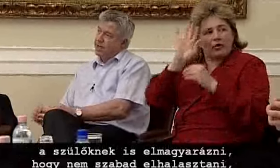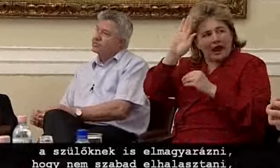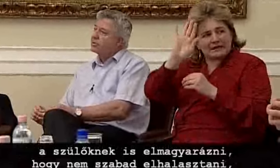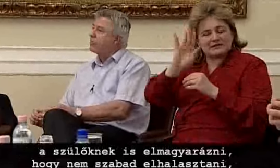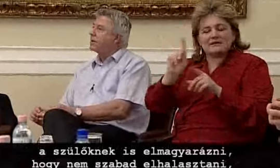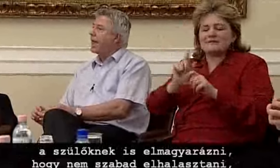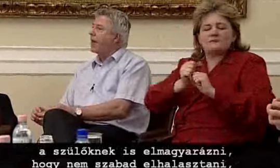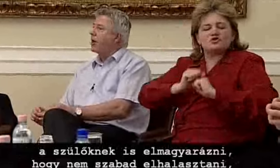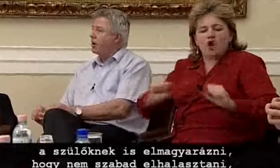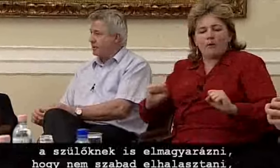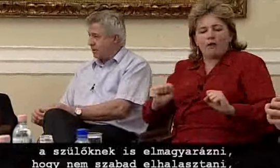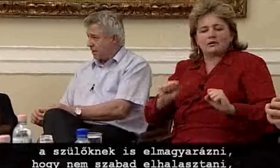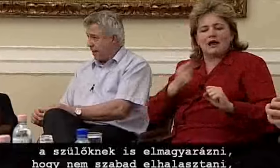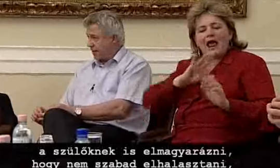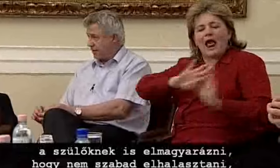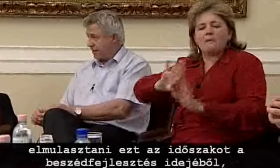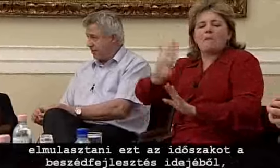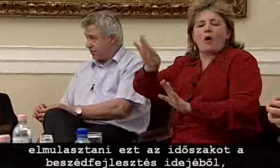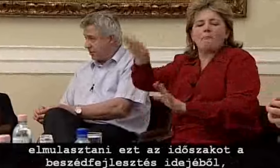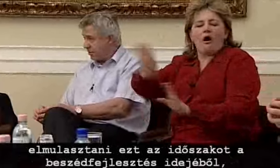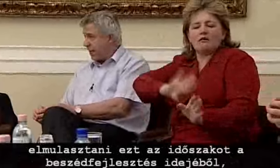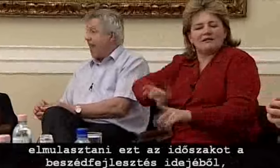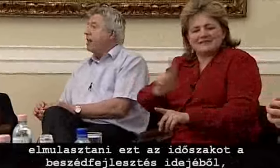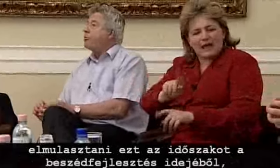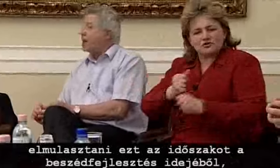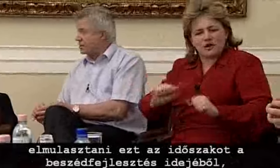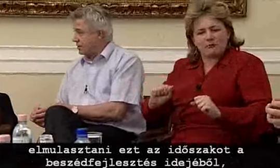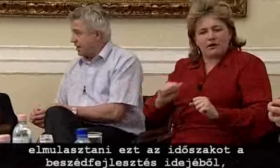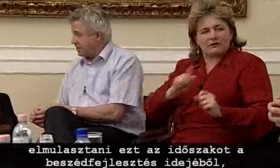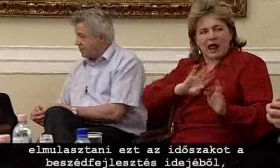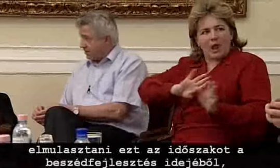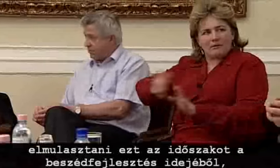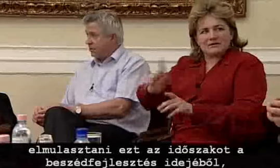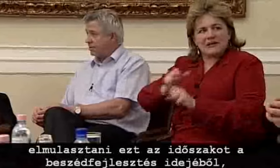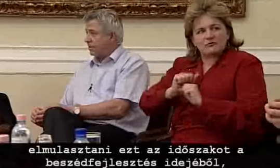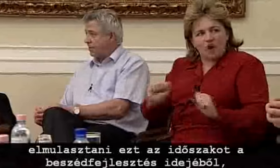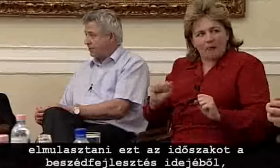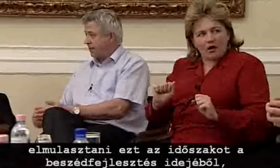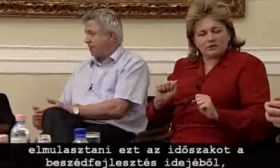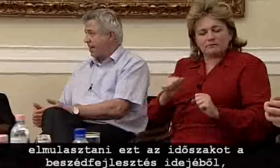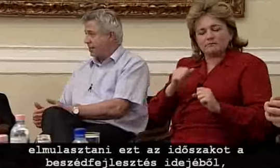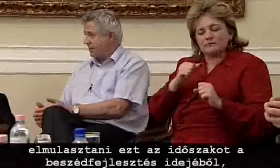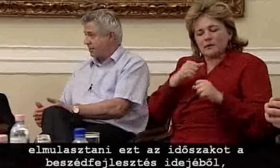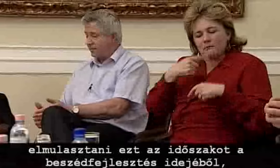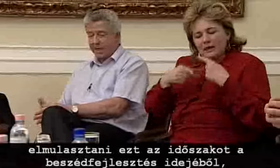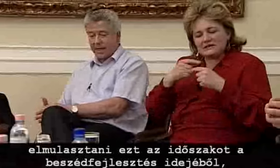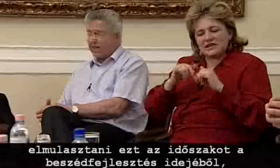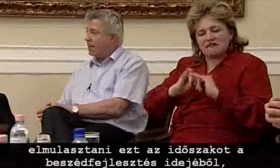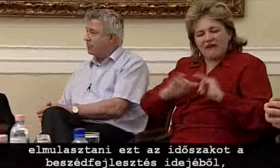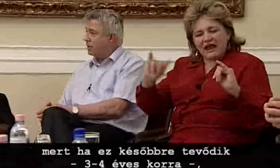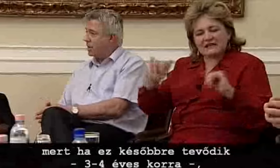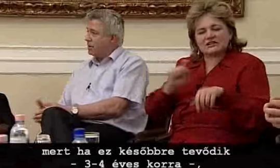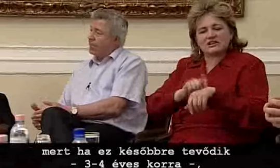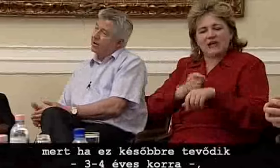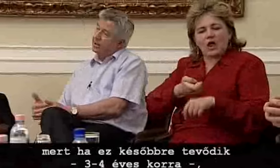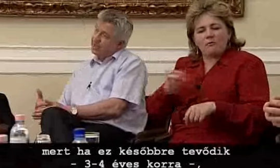hogy nem szabad elhalasztani ezt az időszakot, elmulasztani ezt az időszakot a beszédfejlesztés